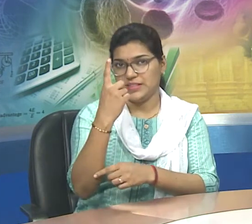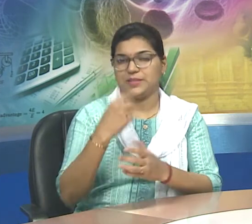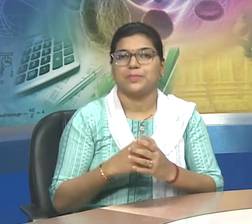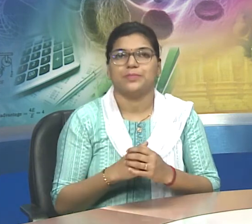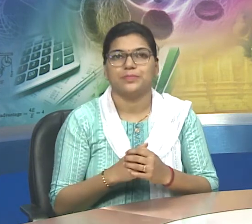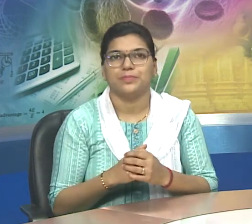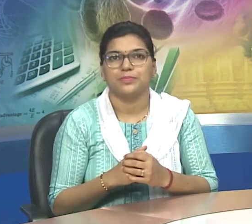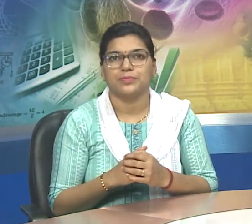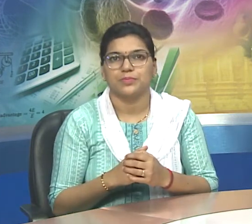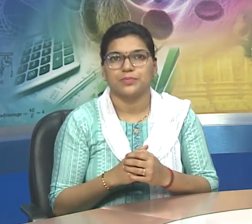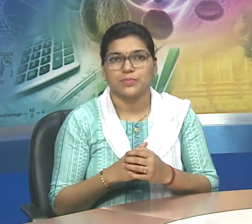पहला प्रश्न है,